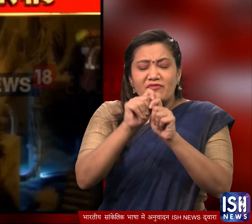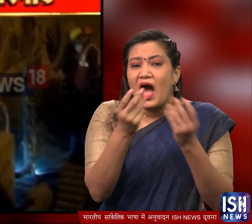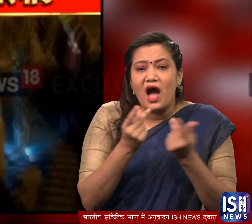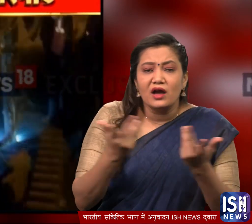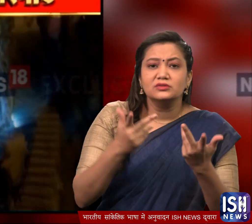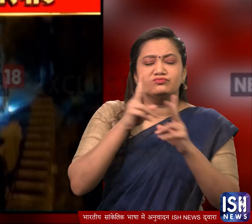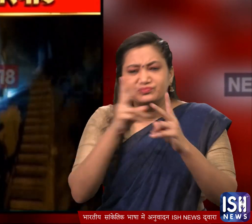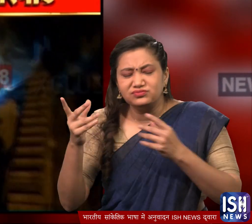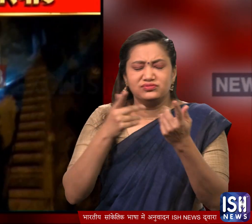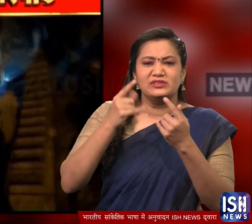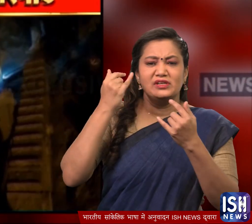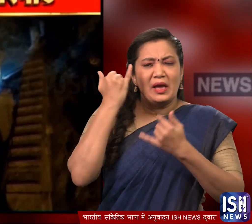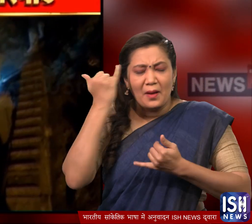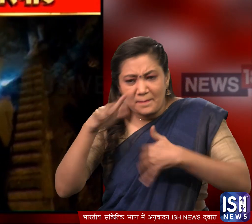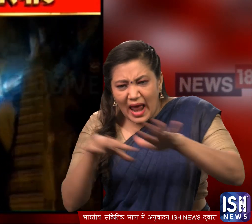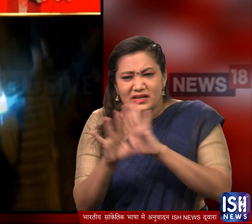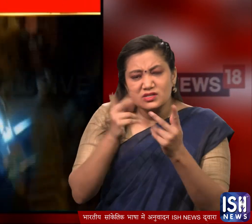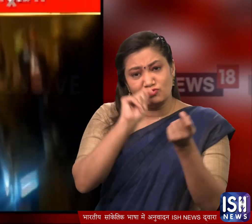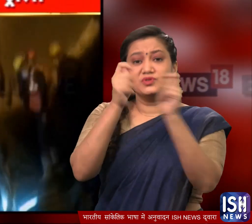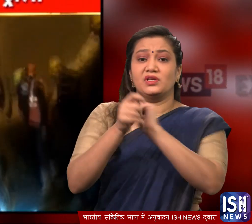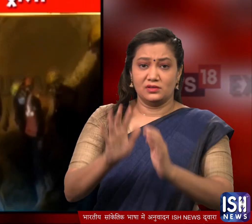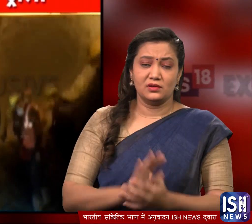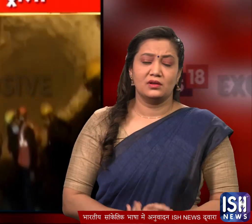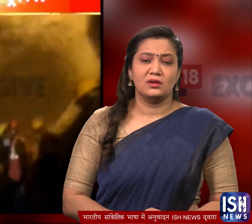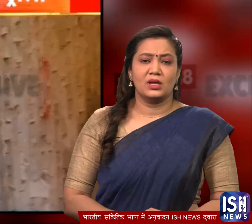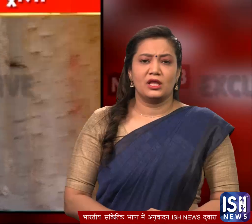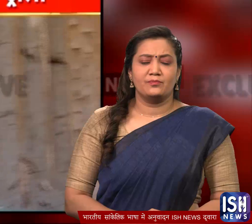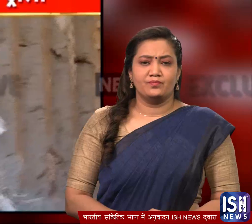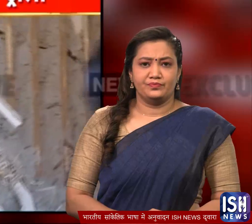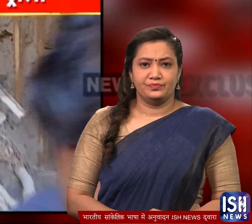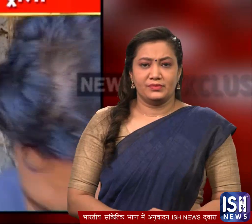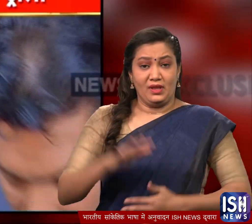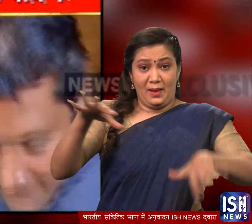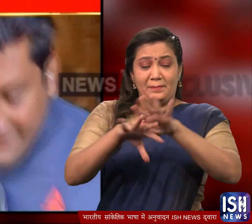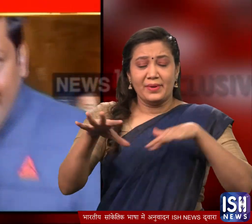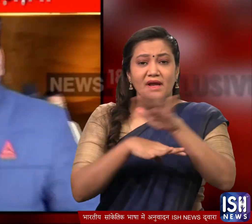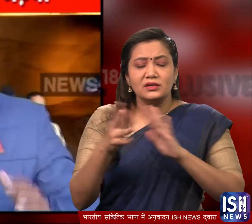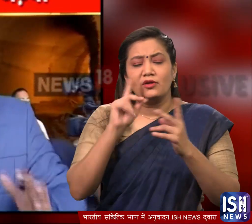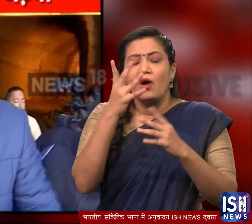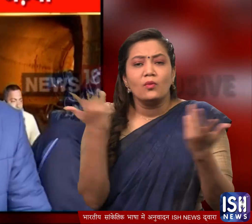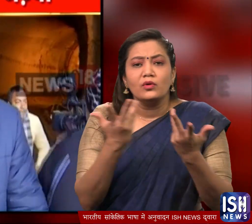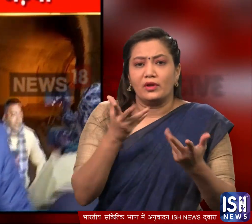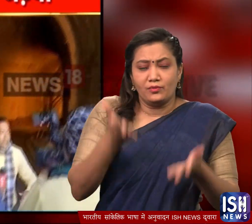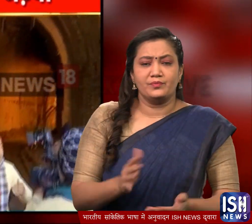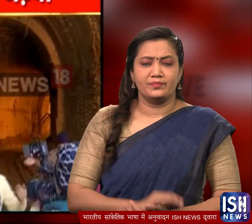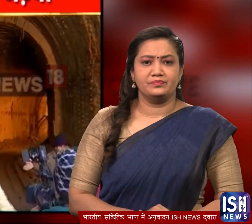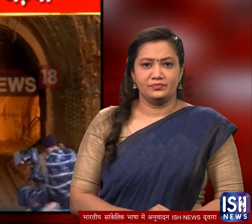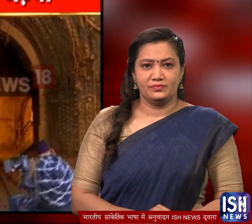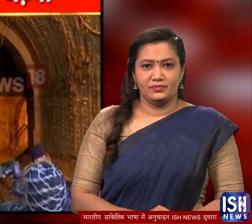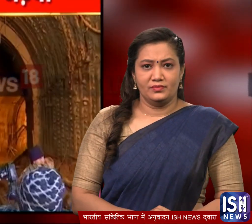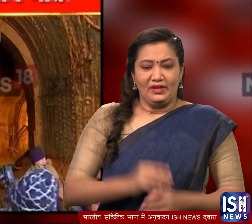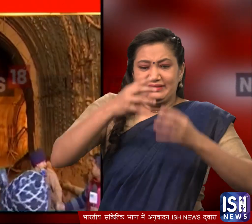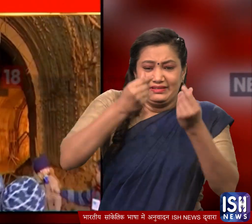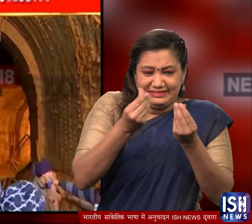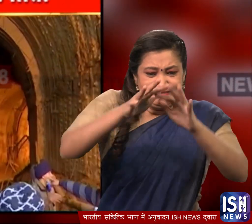करने के मकसद से बचाव दल ने अपनी रणनीति में भी बदलाव किया। रणनीति के तहत जो काम किया जाएगा वो प्लानिंग ये रहेगी कि